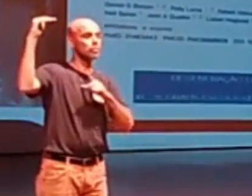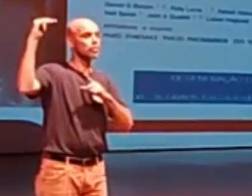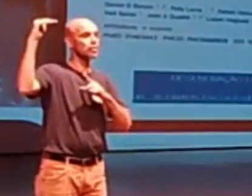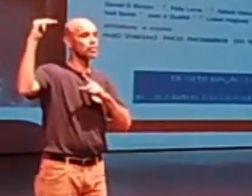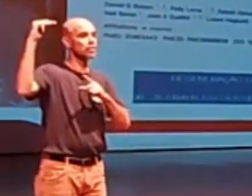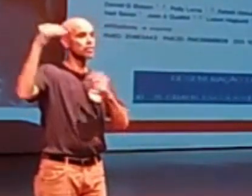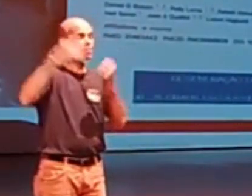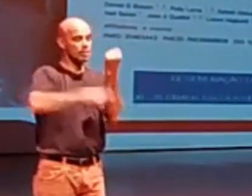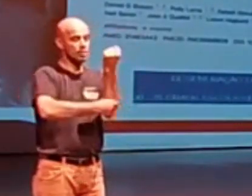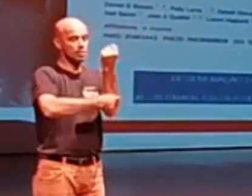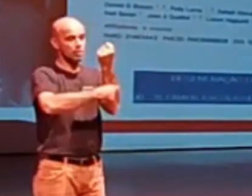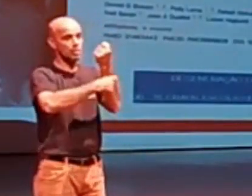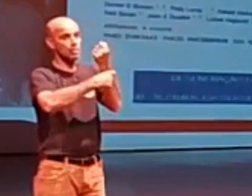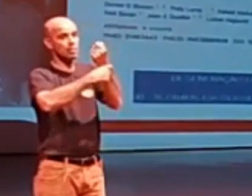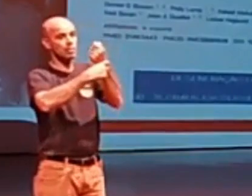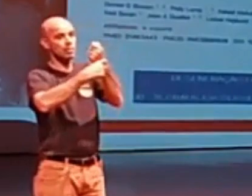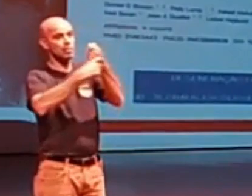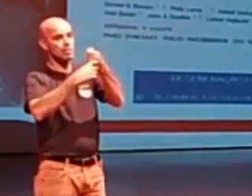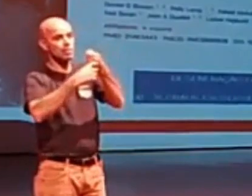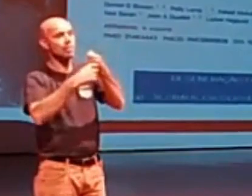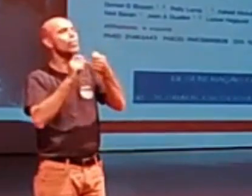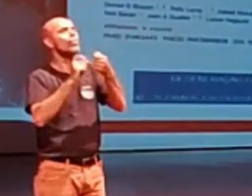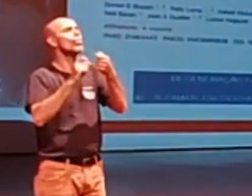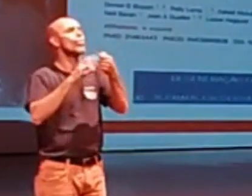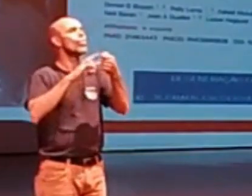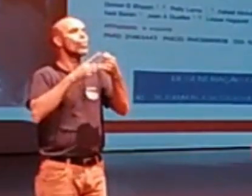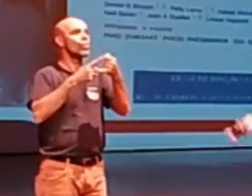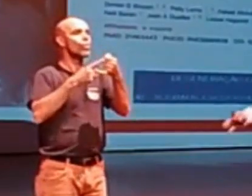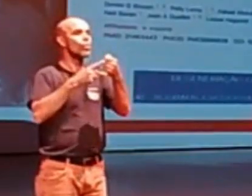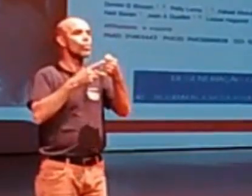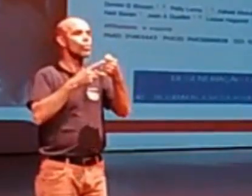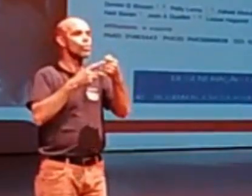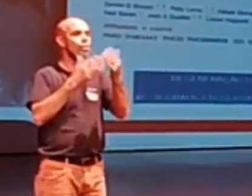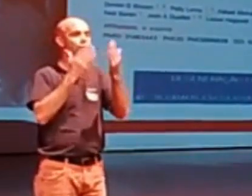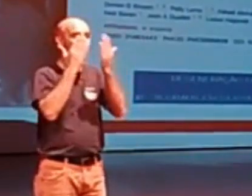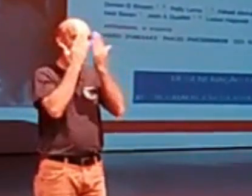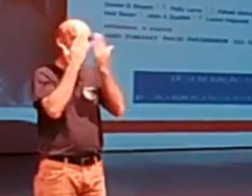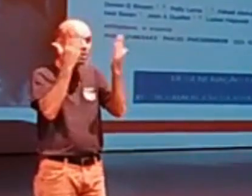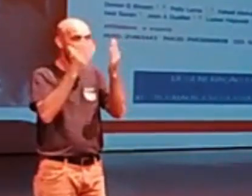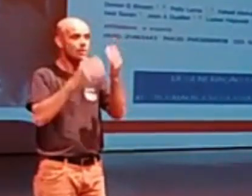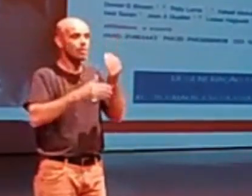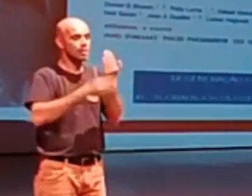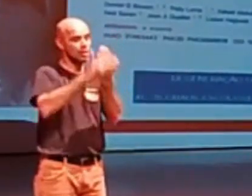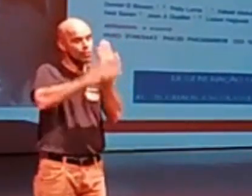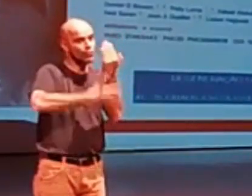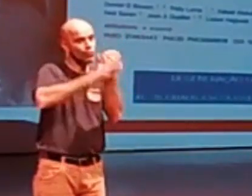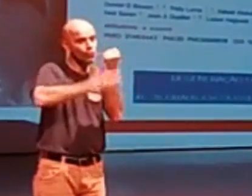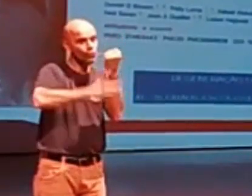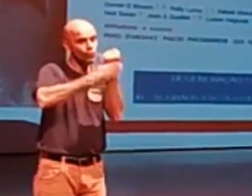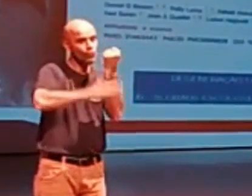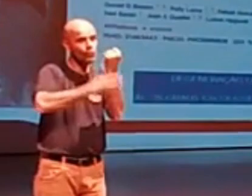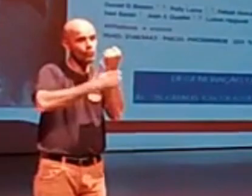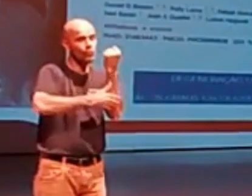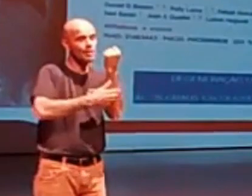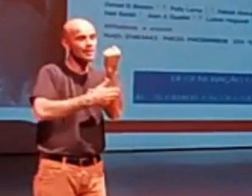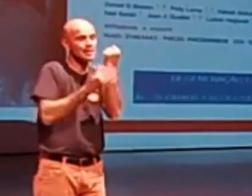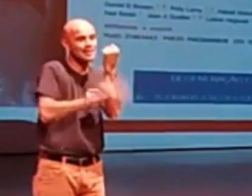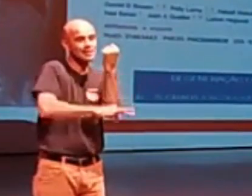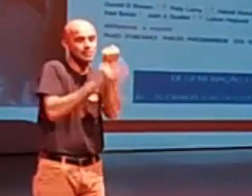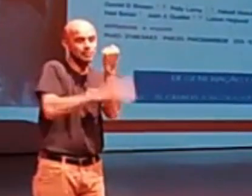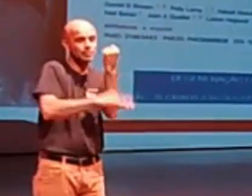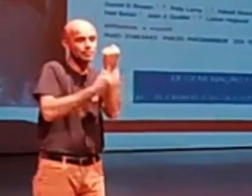maior de doenças facetárias. Pô, o que é faceta, Bessa? Faceta é articulação aqui da região posterior que pode provocar dor,